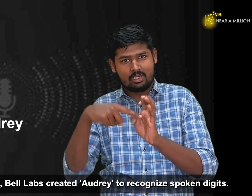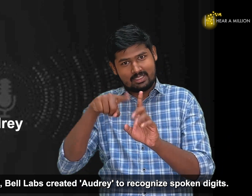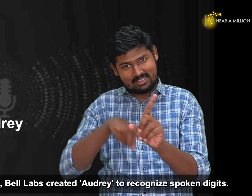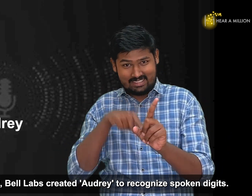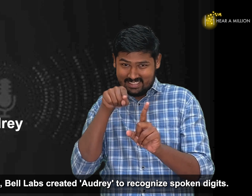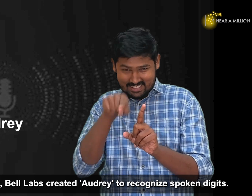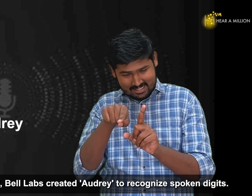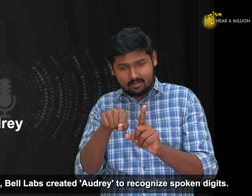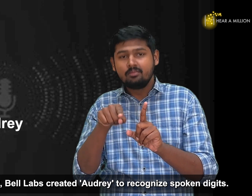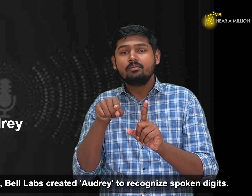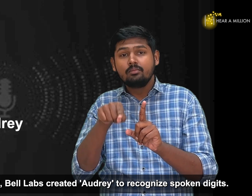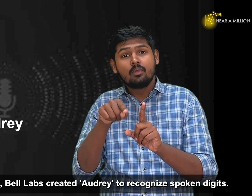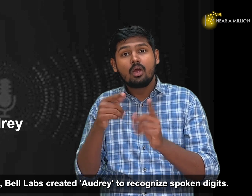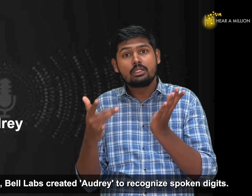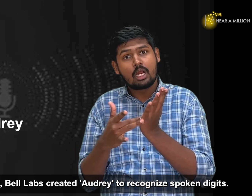बनाया।